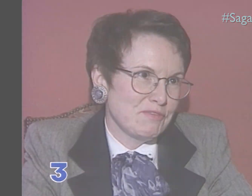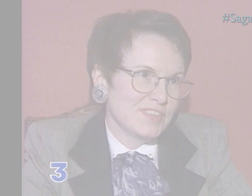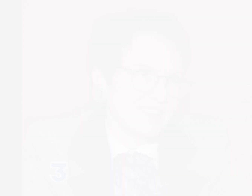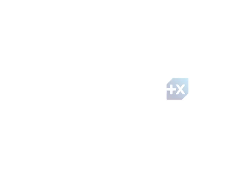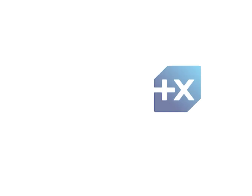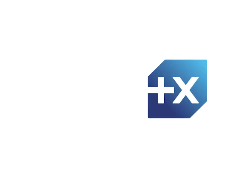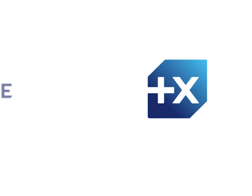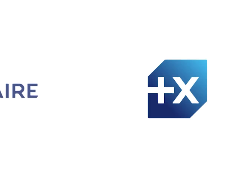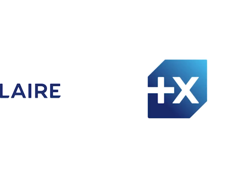défi.